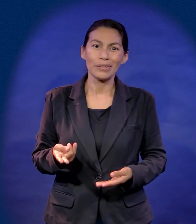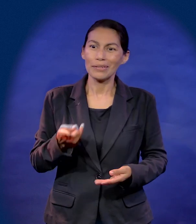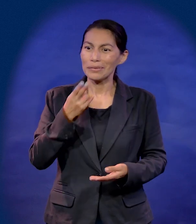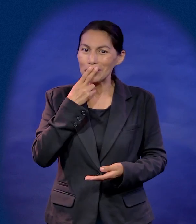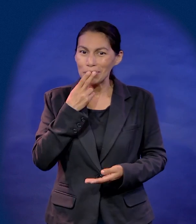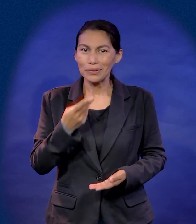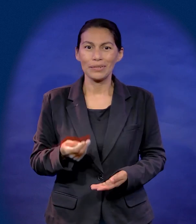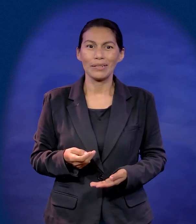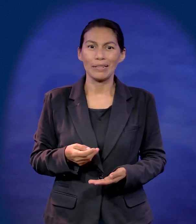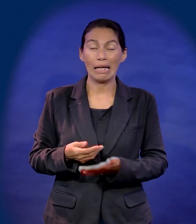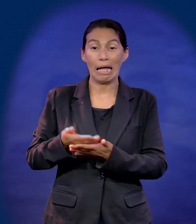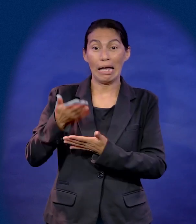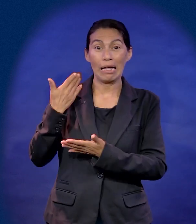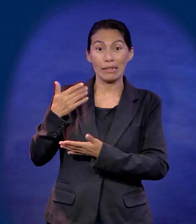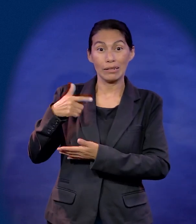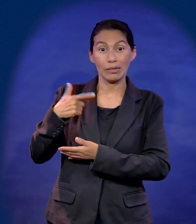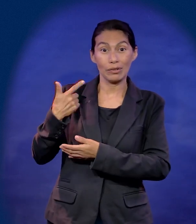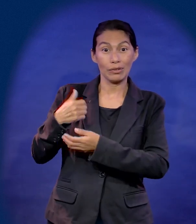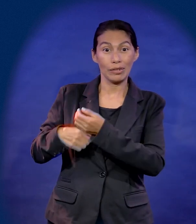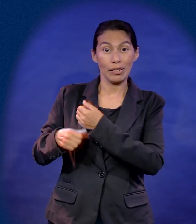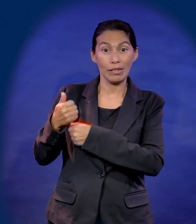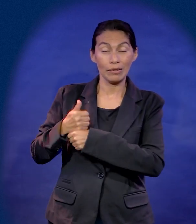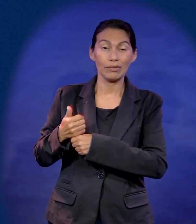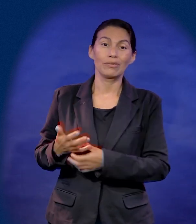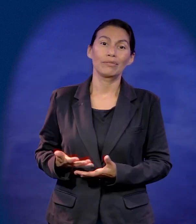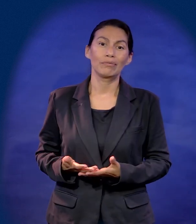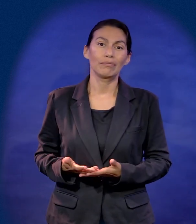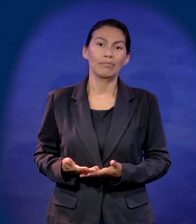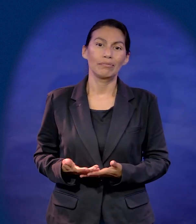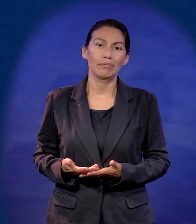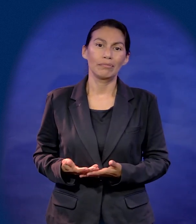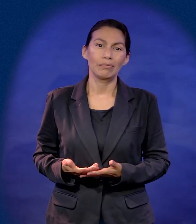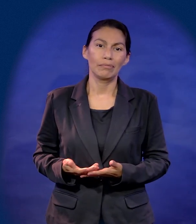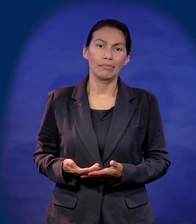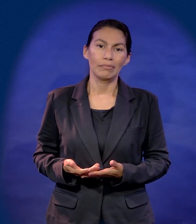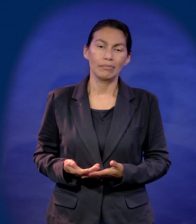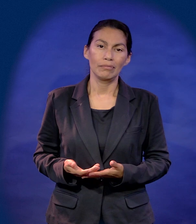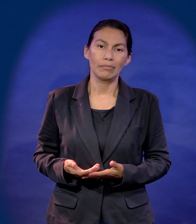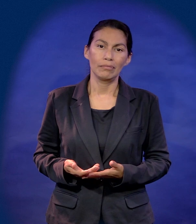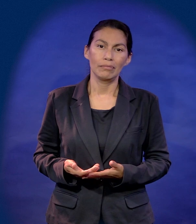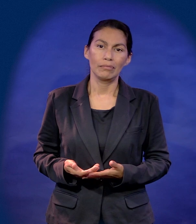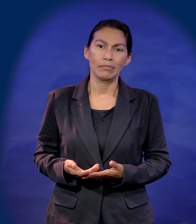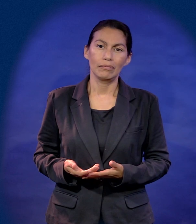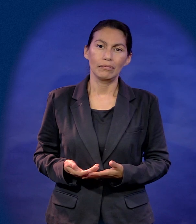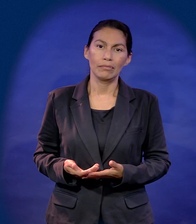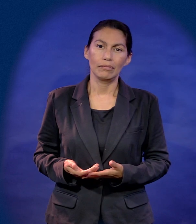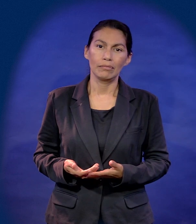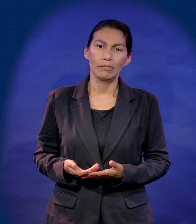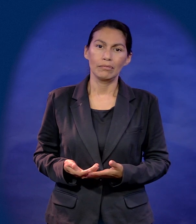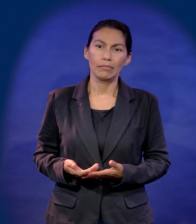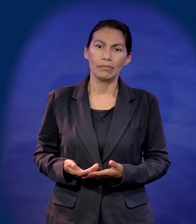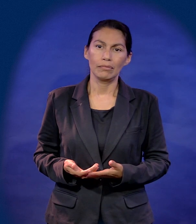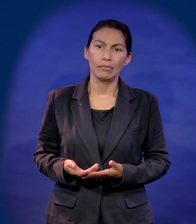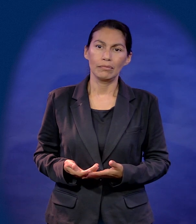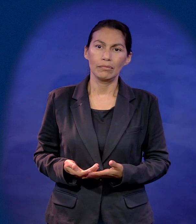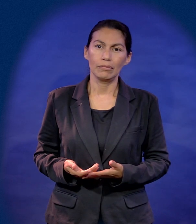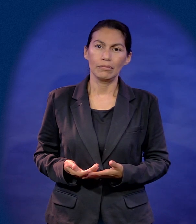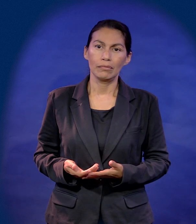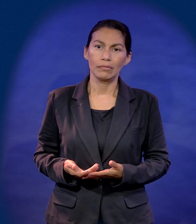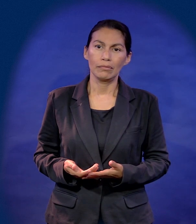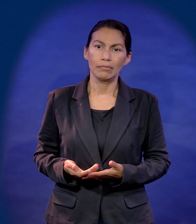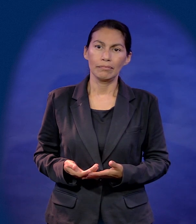no, pero blanco, mija, blanco, pues que ya no se usa blanco. Hace 12 años. Yo creo que hoy ni Avery hay.